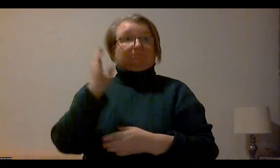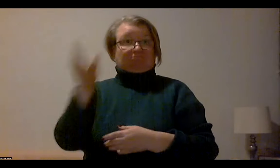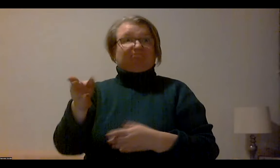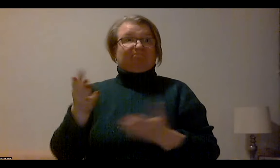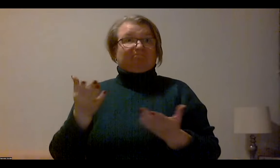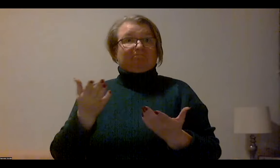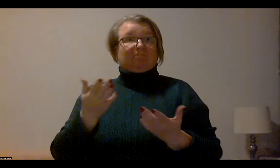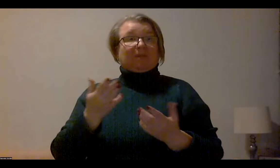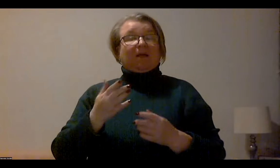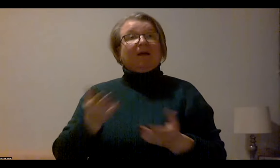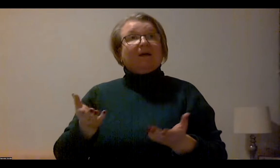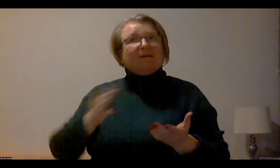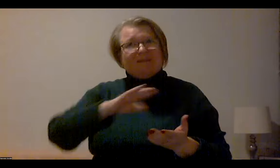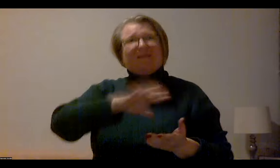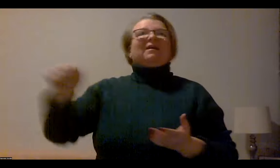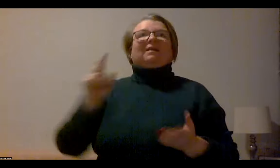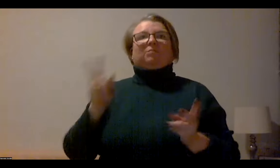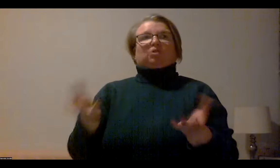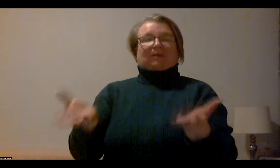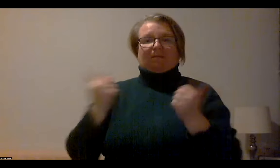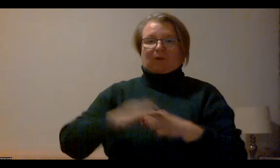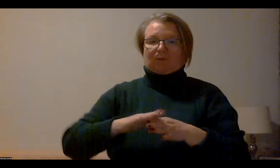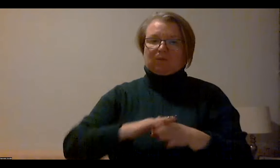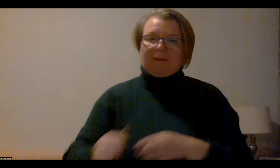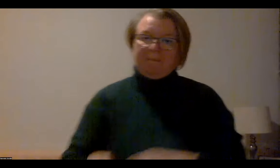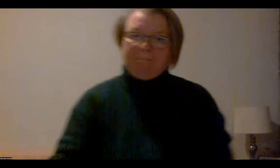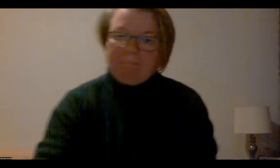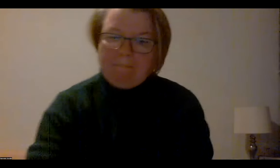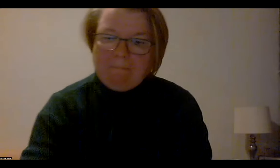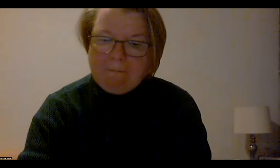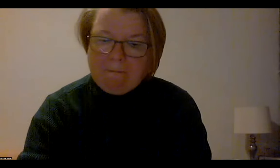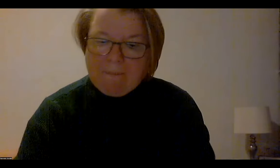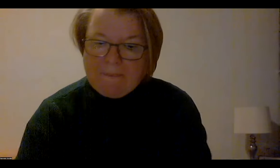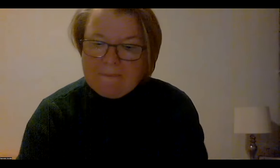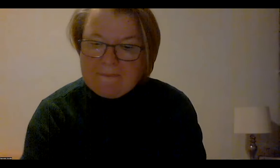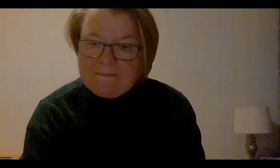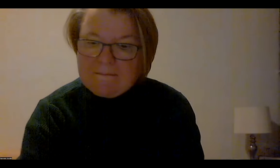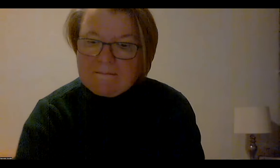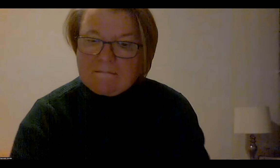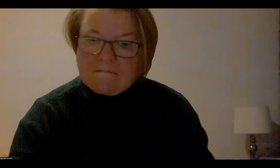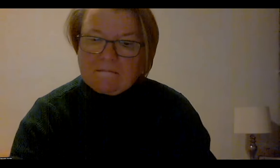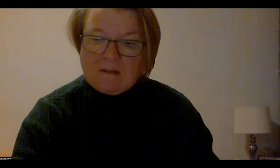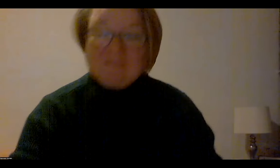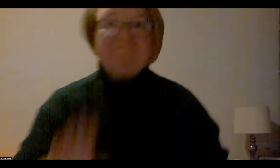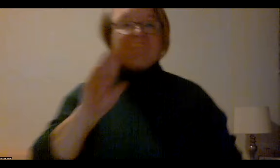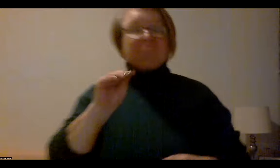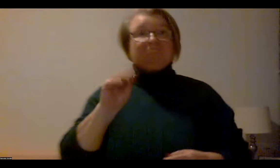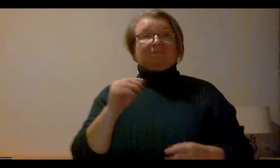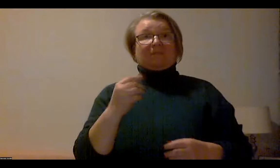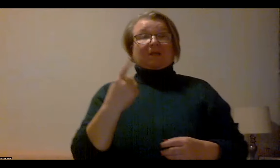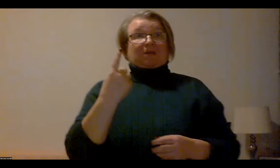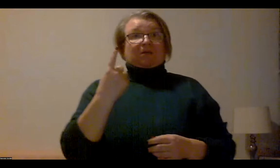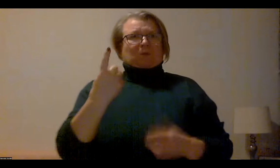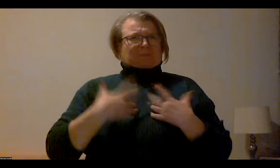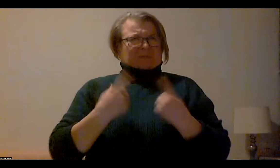niin kuin väsymys. Nopea, suora linja hätäkeskukseen ilman, että minun tarvitsee ottaa yhteyttä